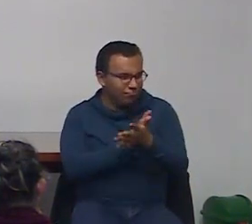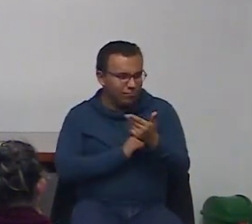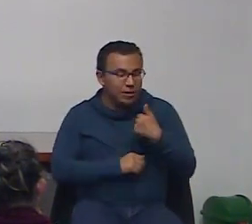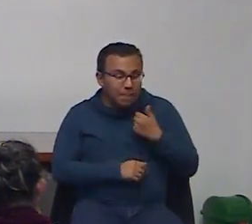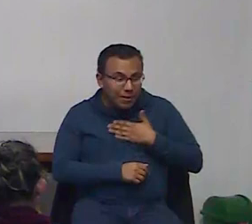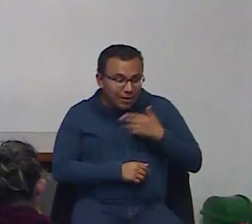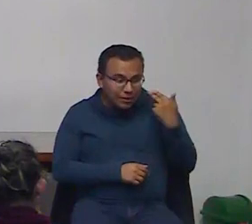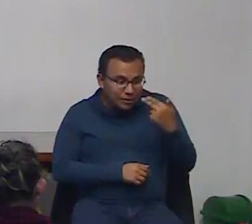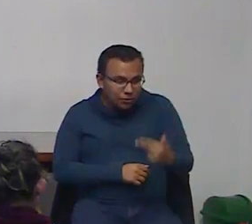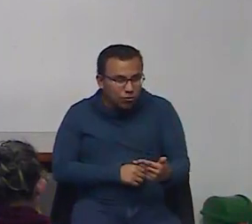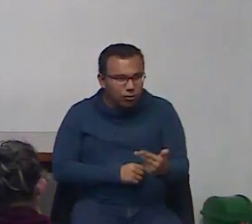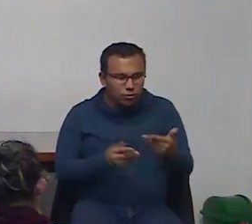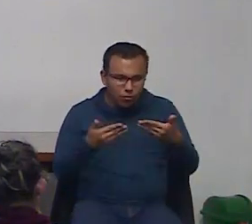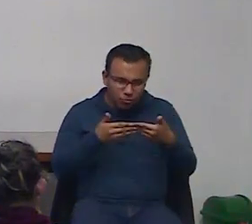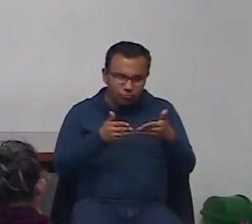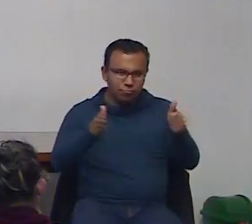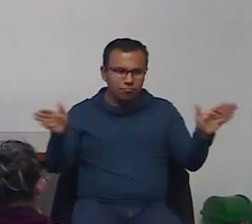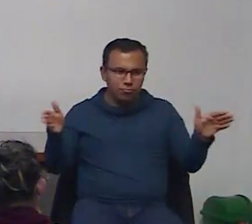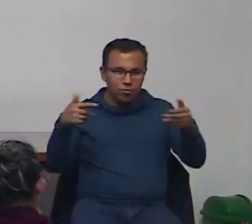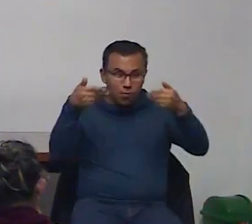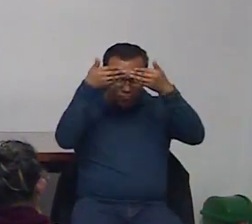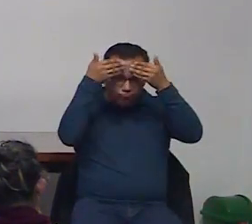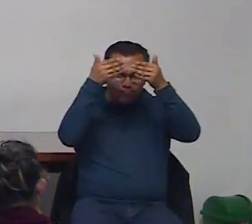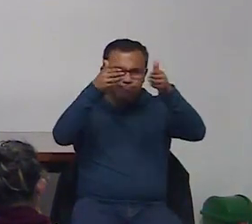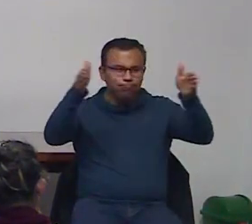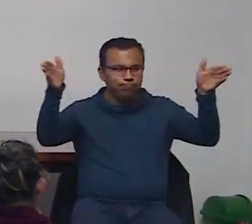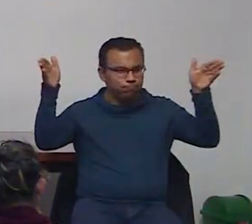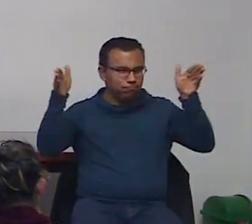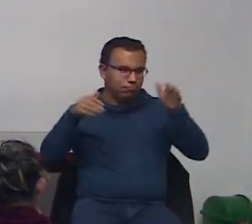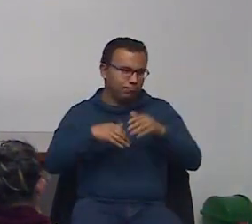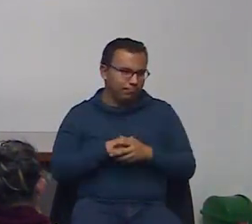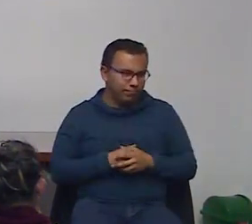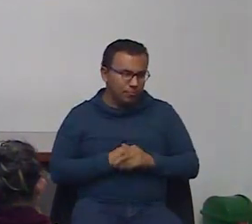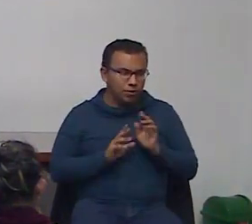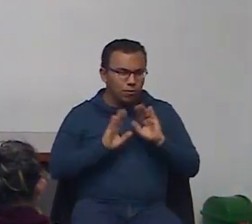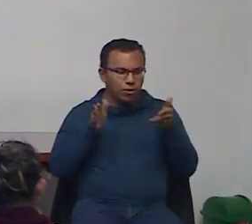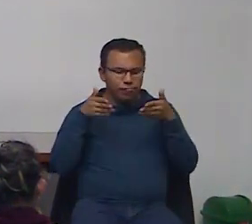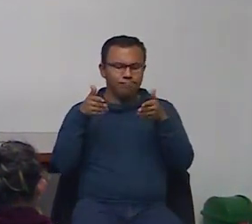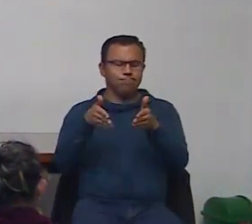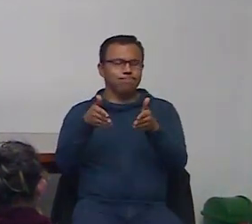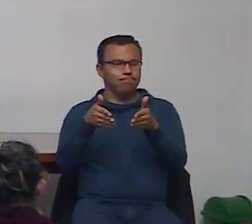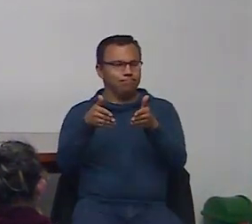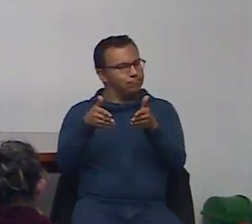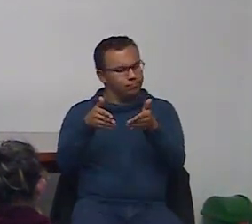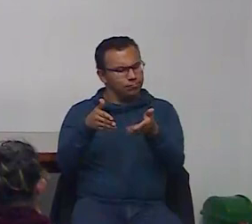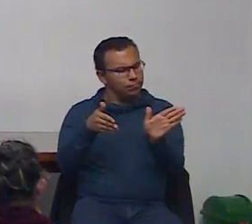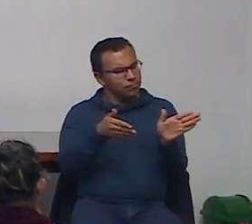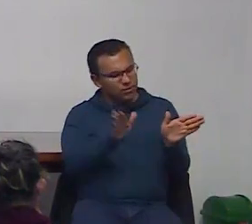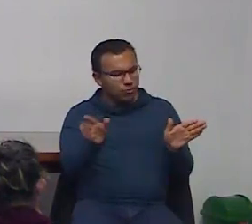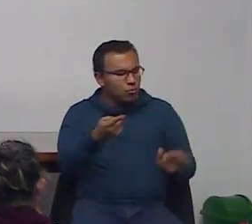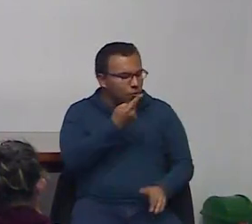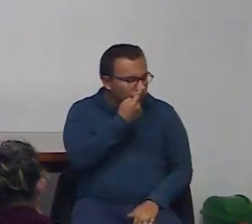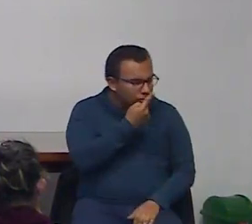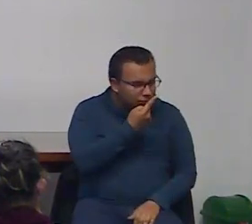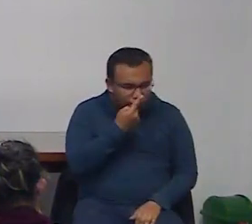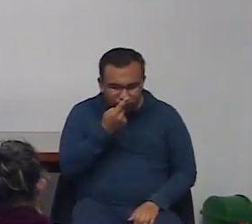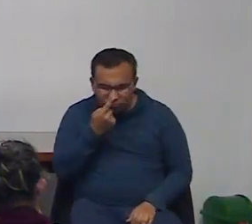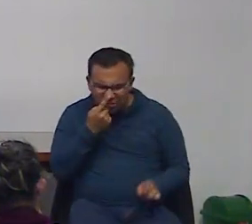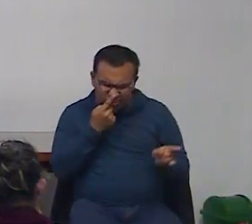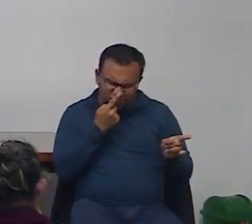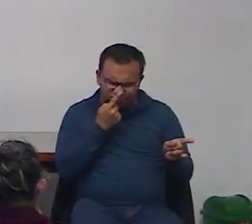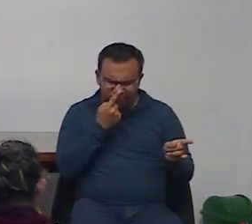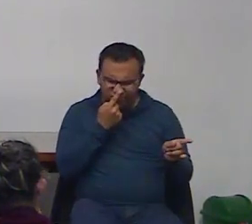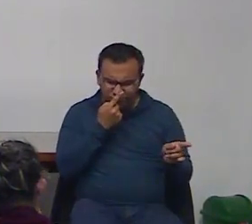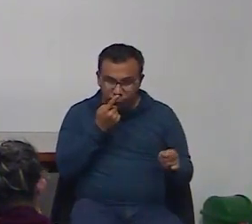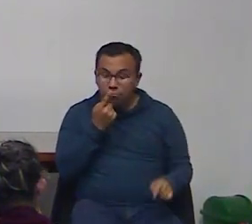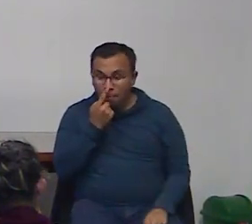es tener la posibilidad a a expandir la mente y no solamente enfocarse en una sola cosa sino conocer de todo un poco y ahí si uno dice Ah Bueno